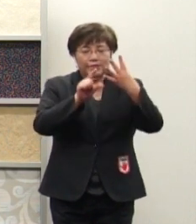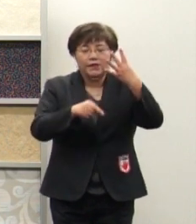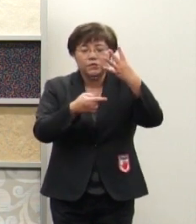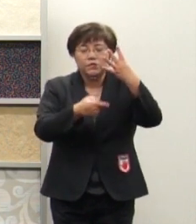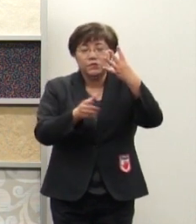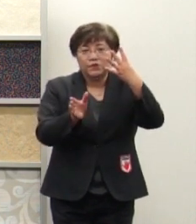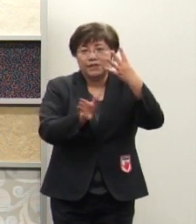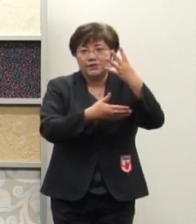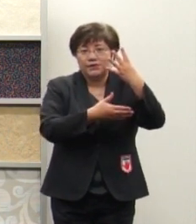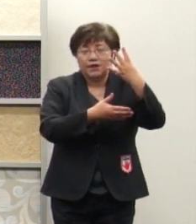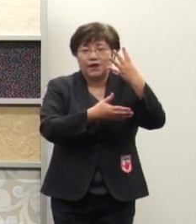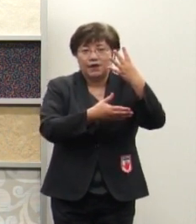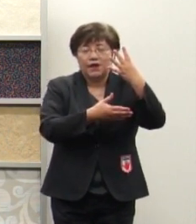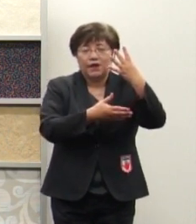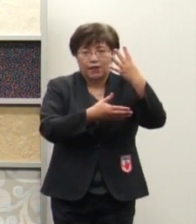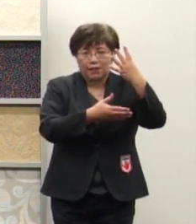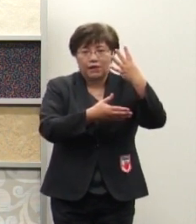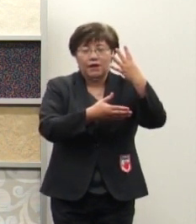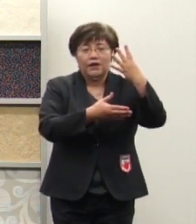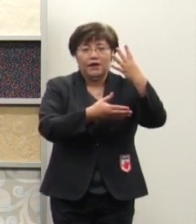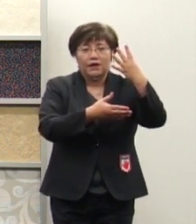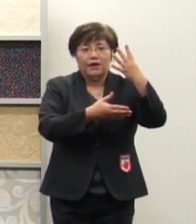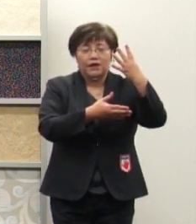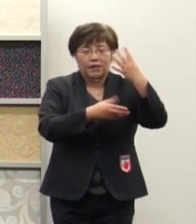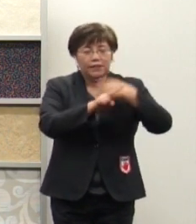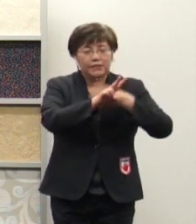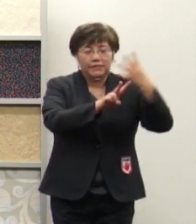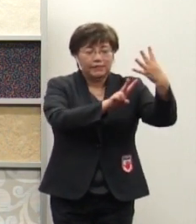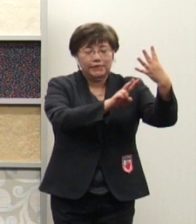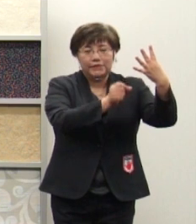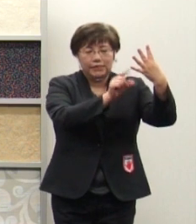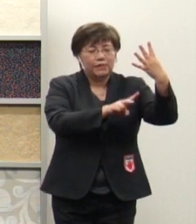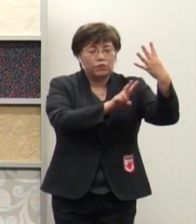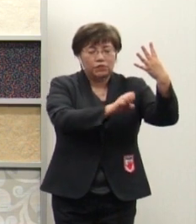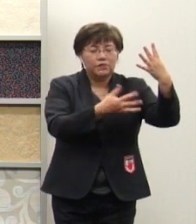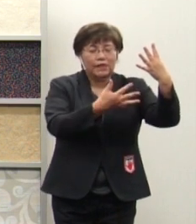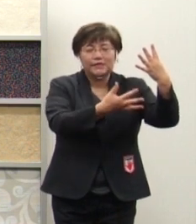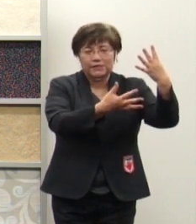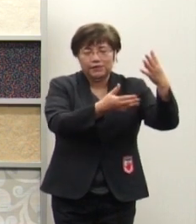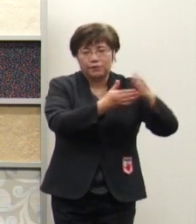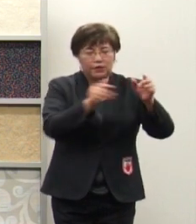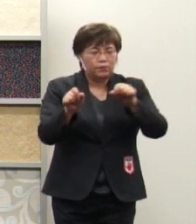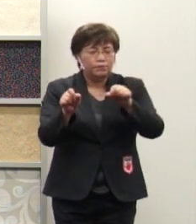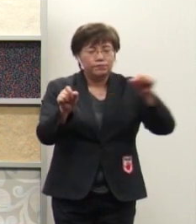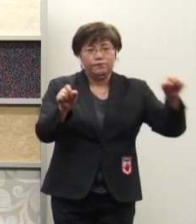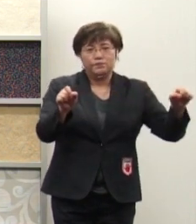の1日から28日宿泊分まで期間を延長いたします。